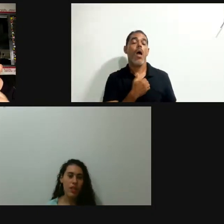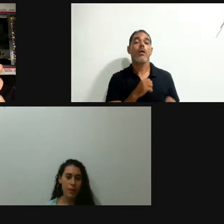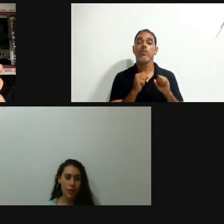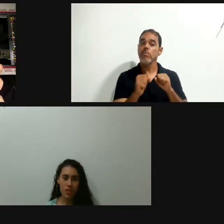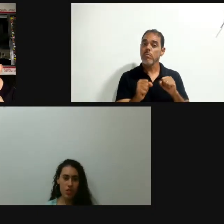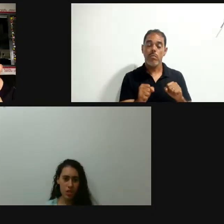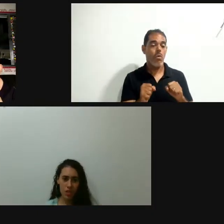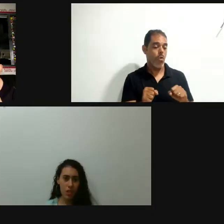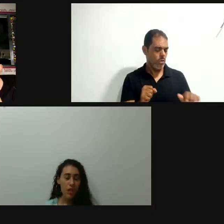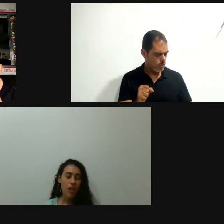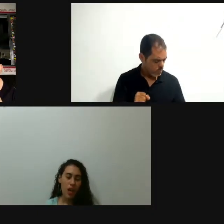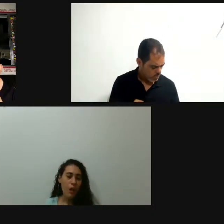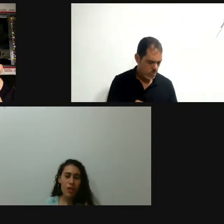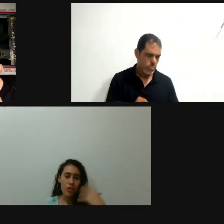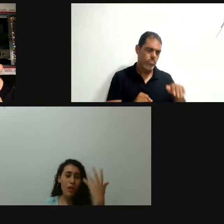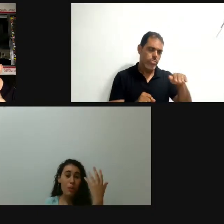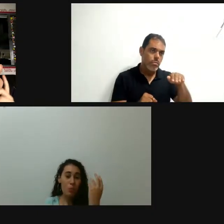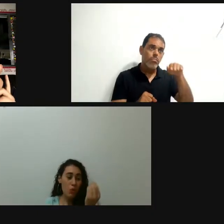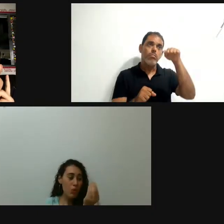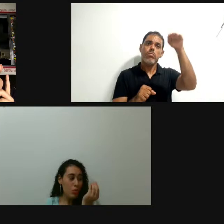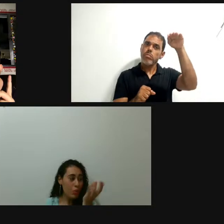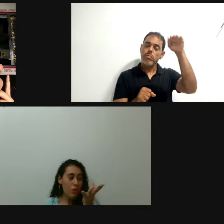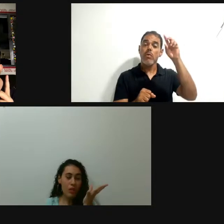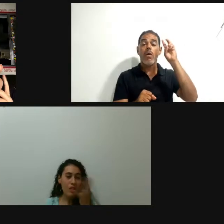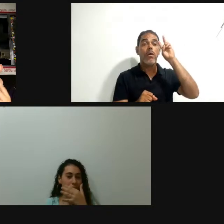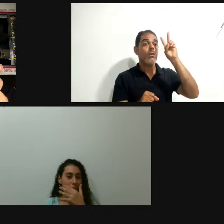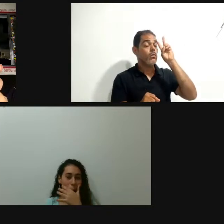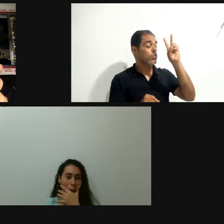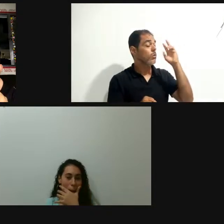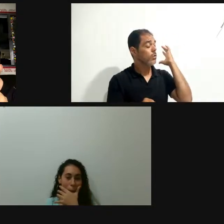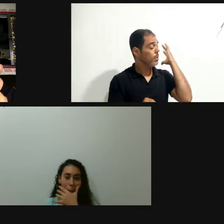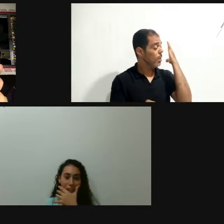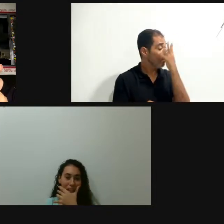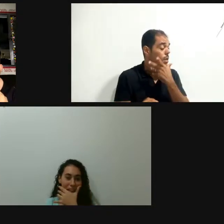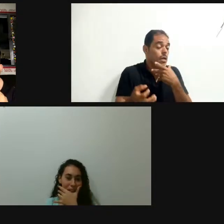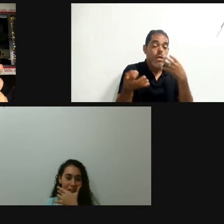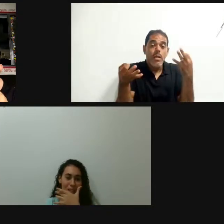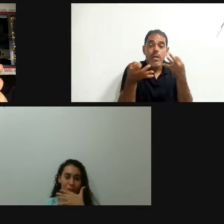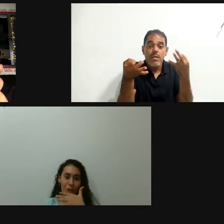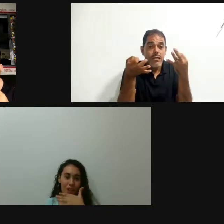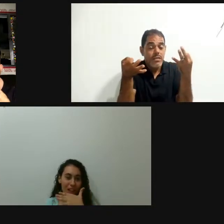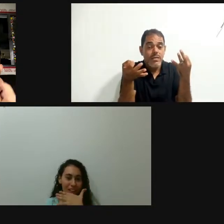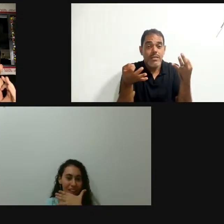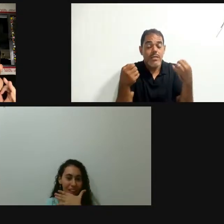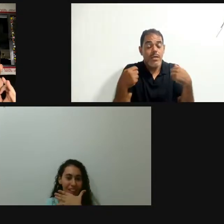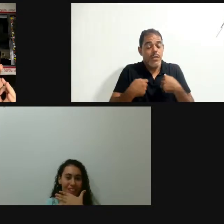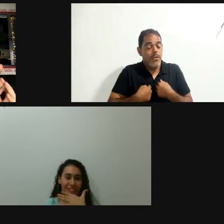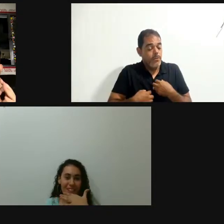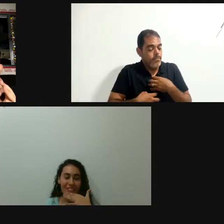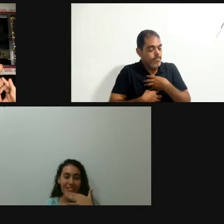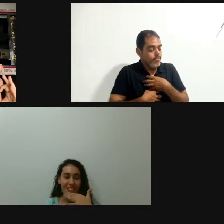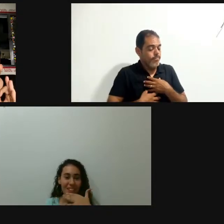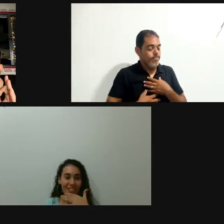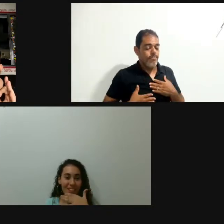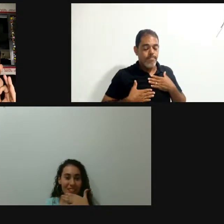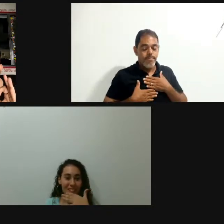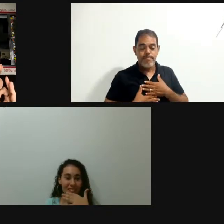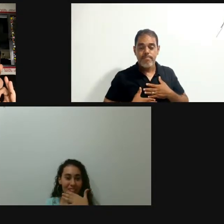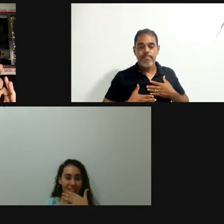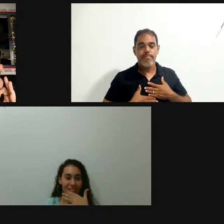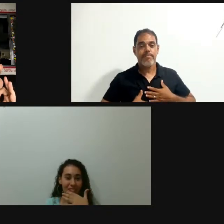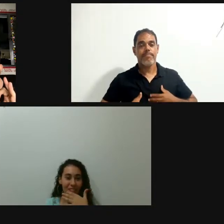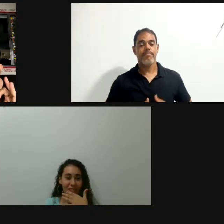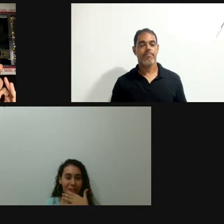faixa etária para assistir. É uma história muito, muito linda. Eu fiquei chocada. Já vou dar uma